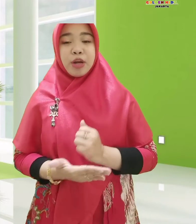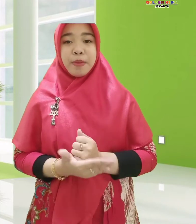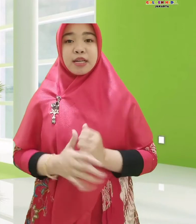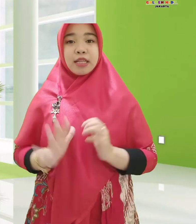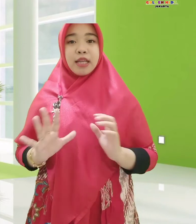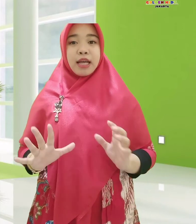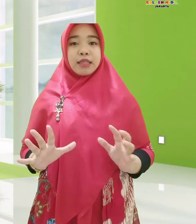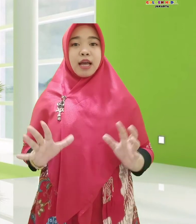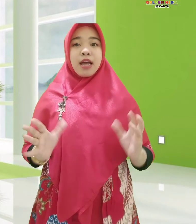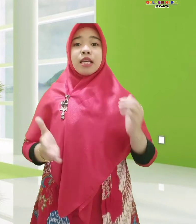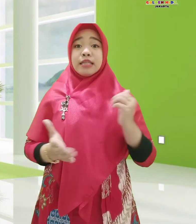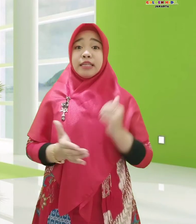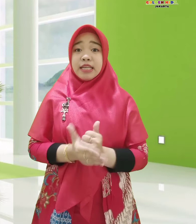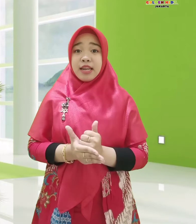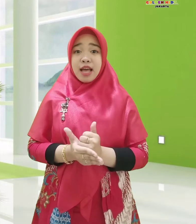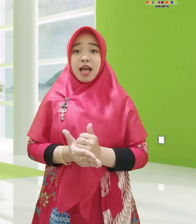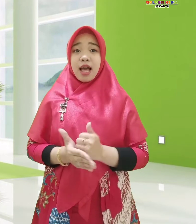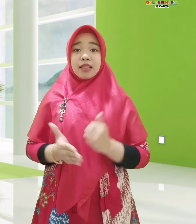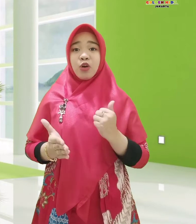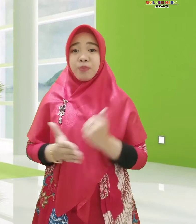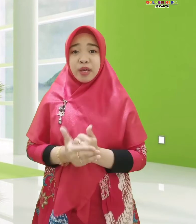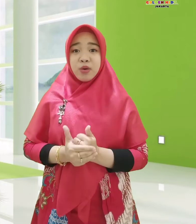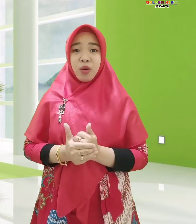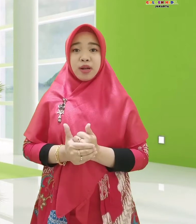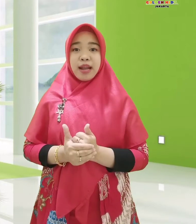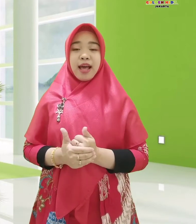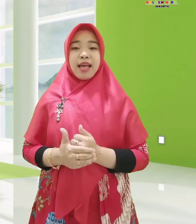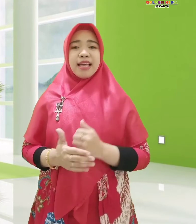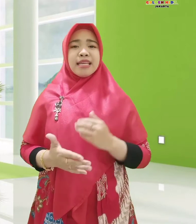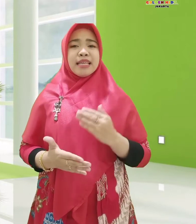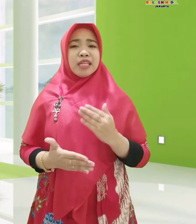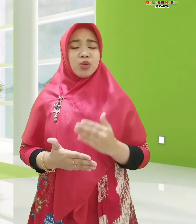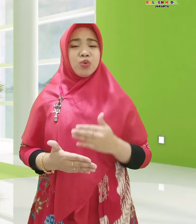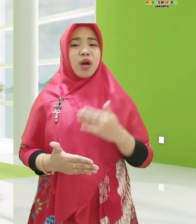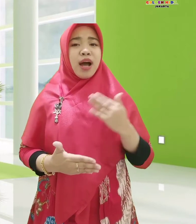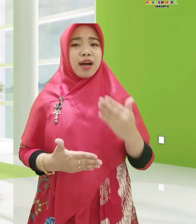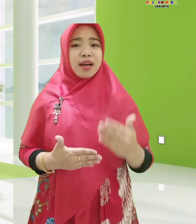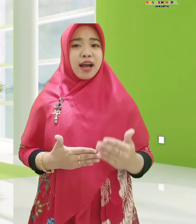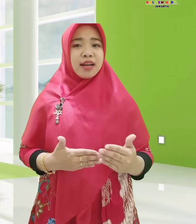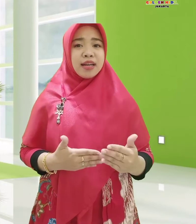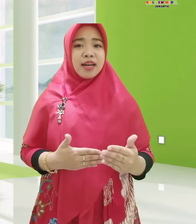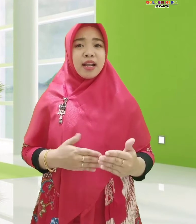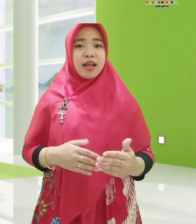mengucapkan kata-kata gila atau bego. Nah, itu akan